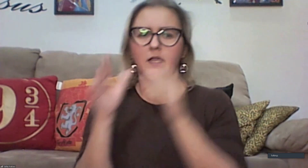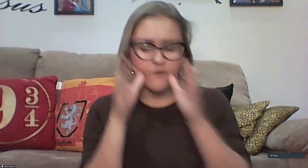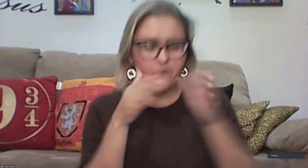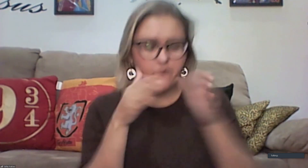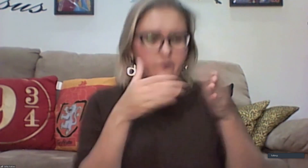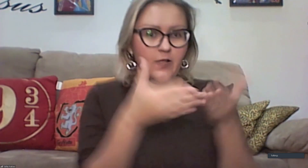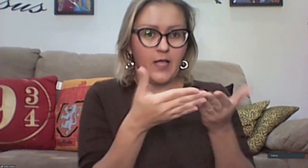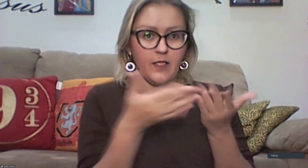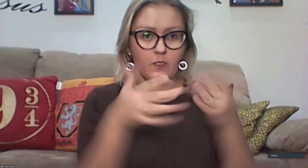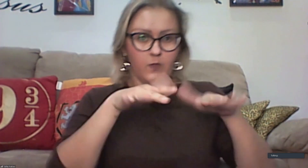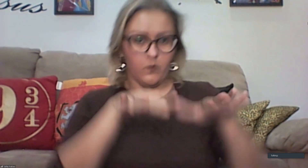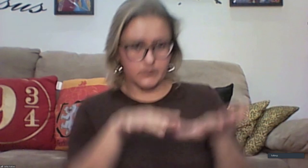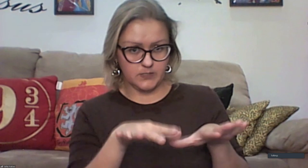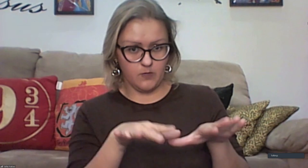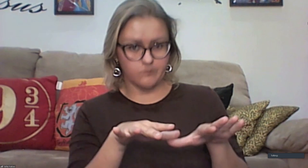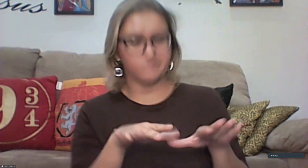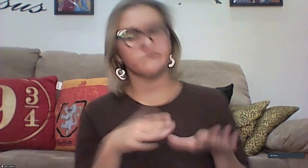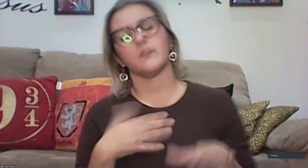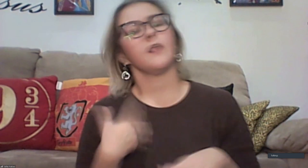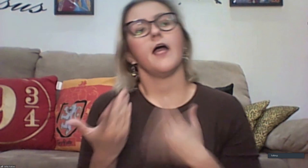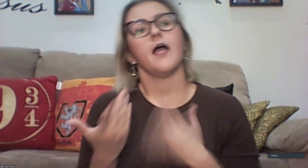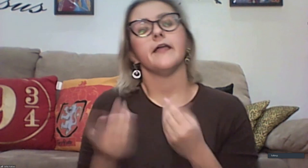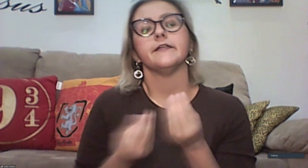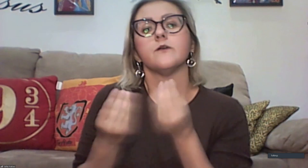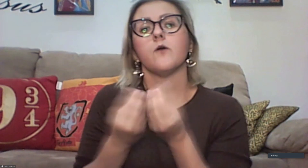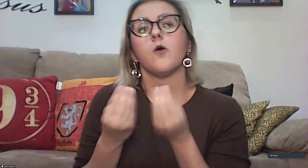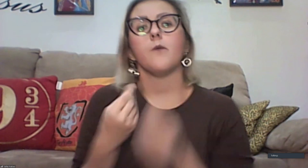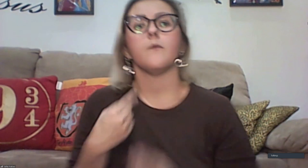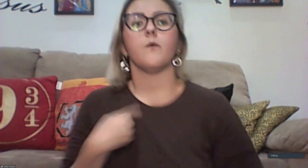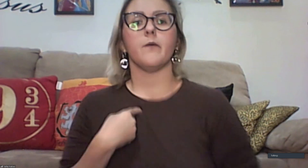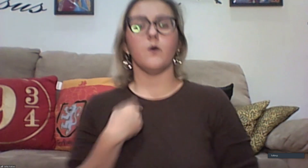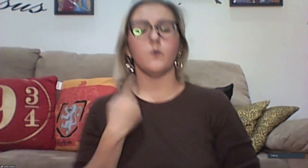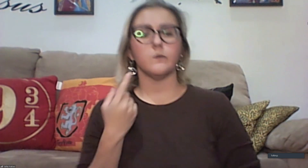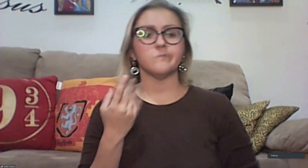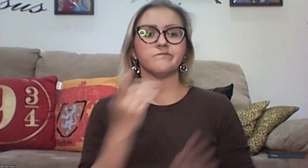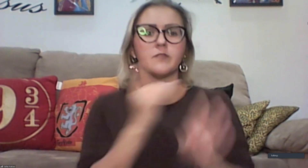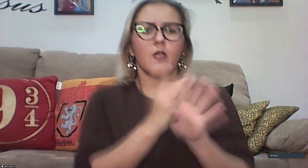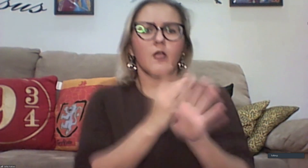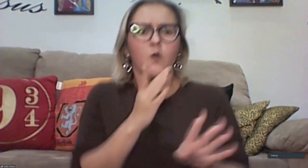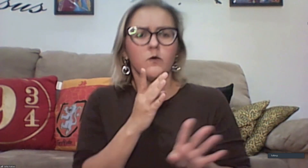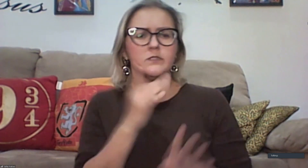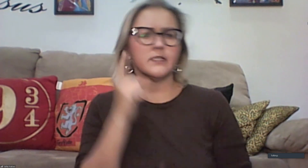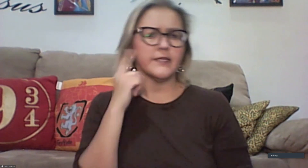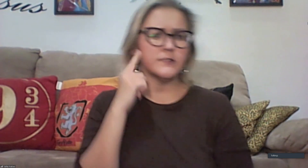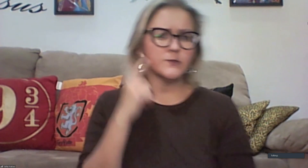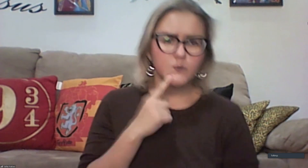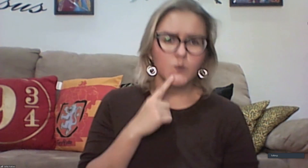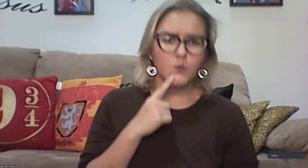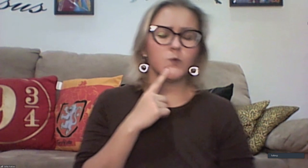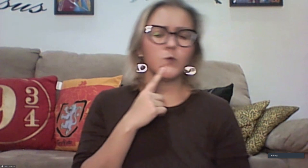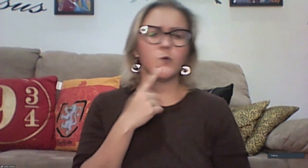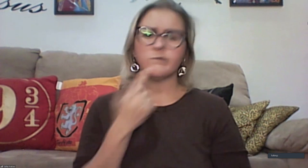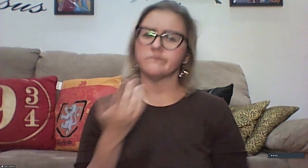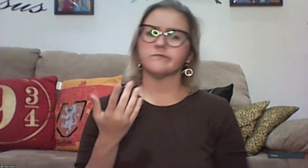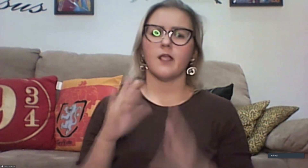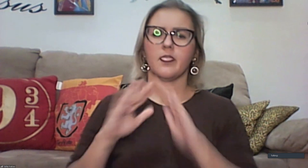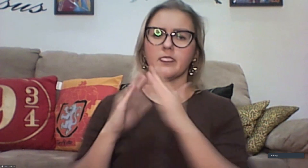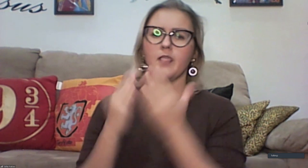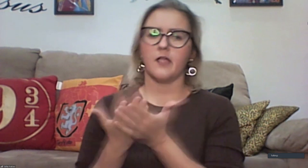como funciona esse processo? Como é esse processo para os surdos? Numa escola de ouvinte, né,